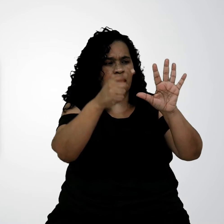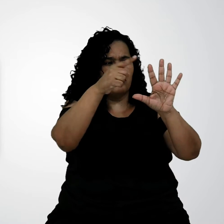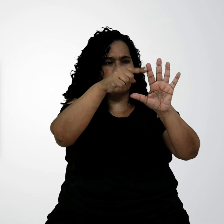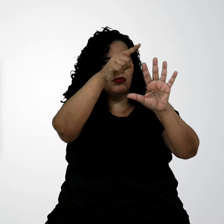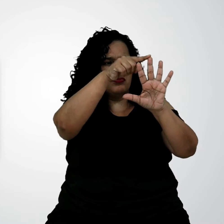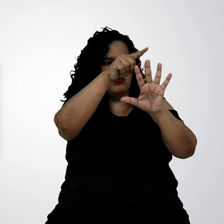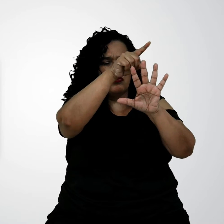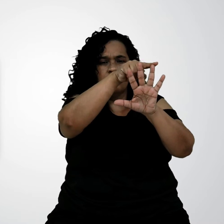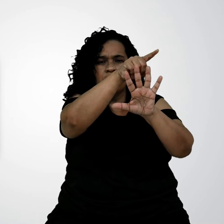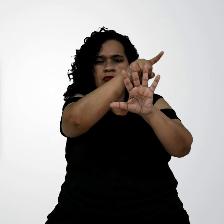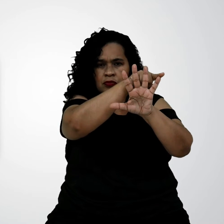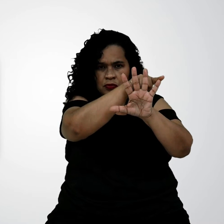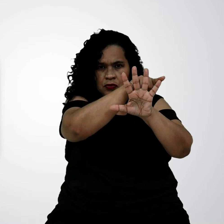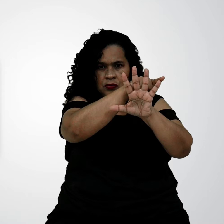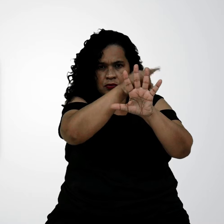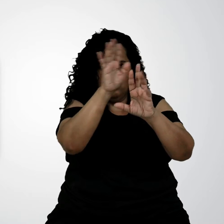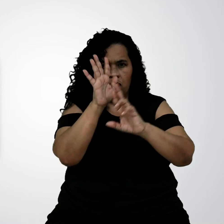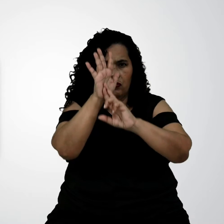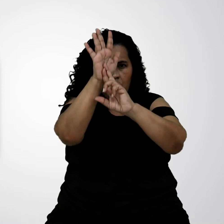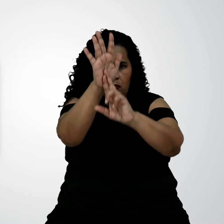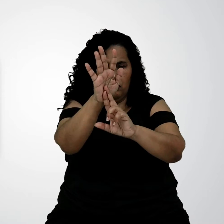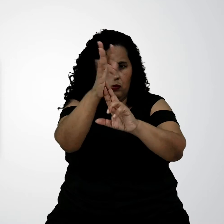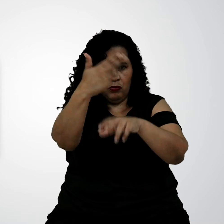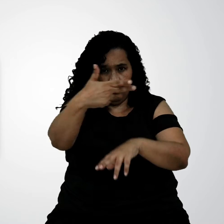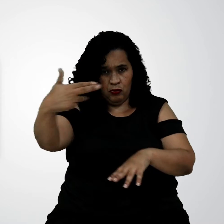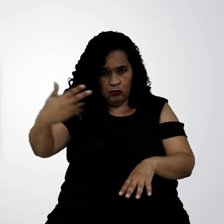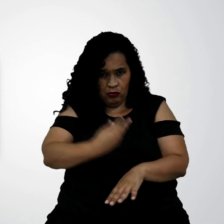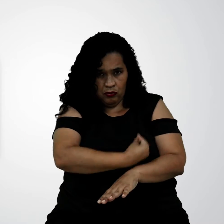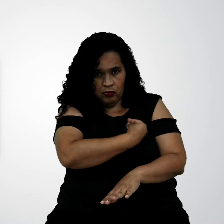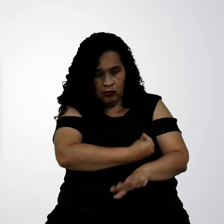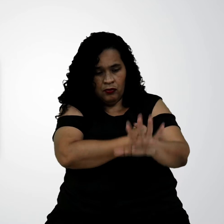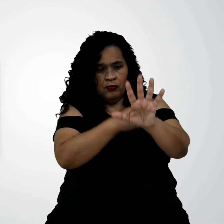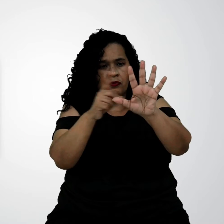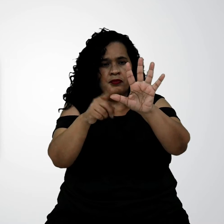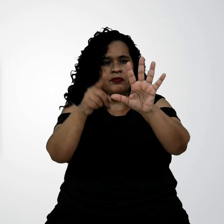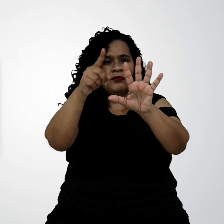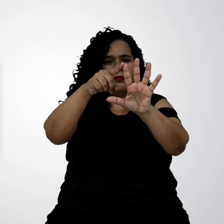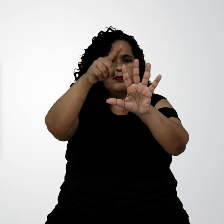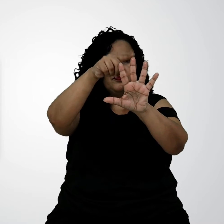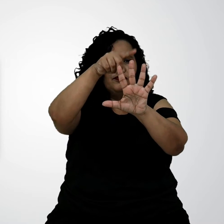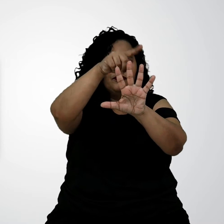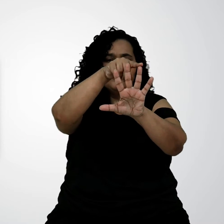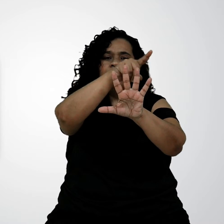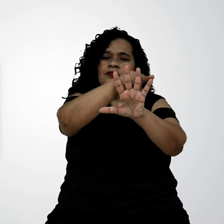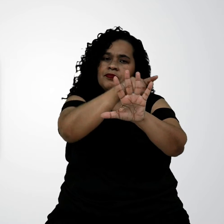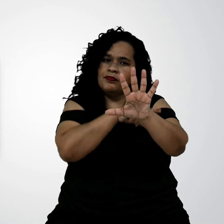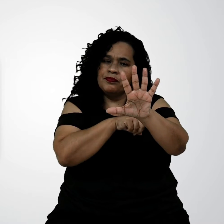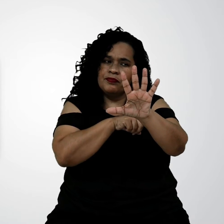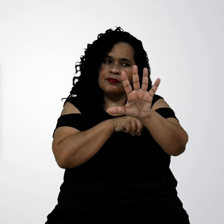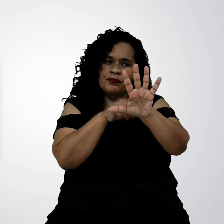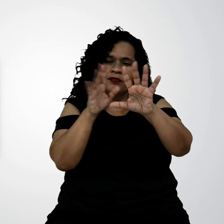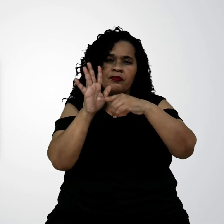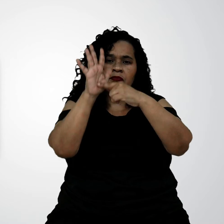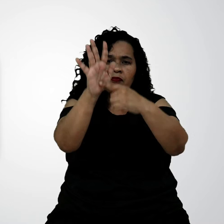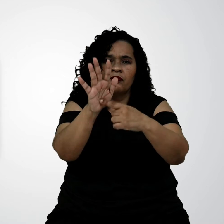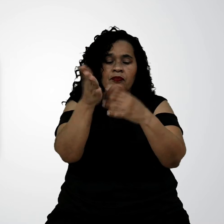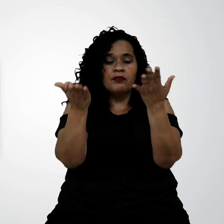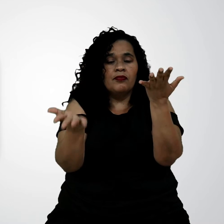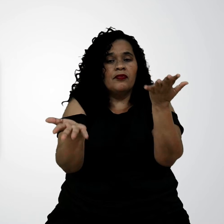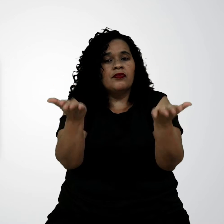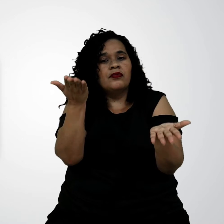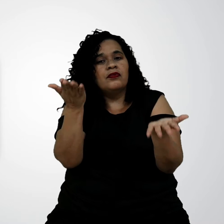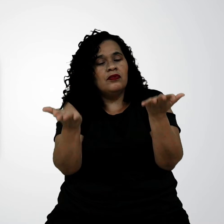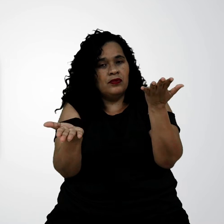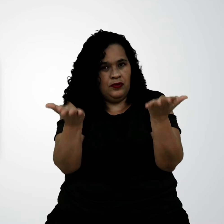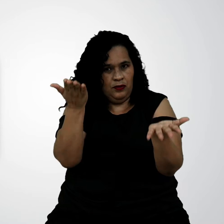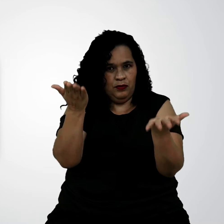aqui uma área da nossa vida. E aqui eu tenho então uma vida equilibrada, equilíbrio, porque